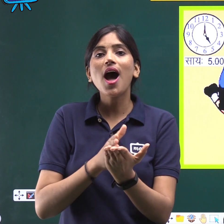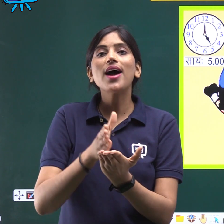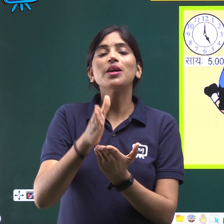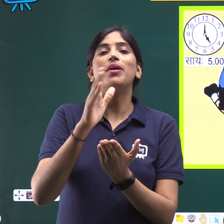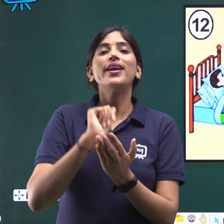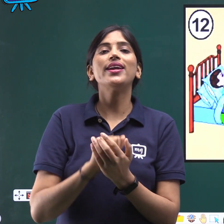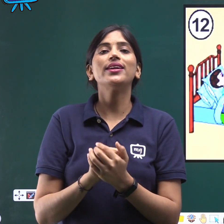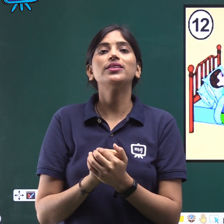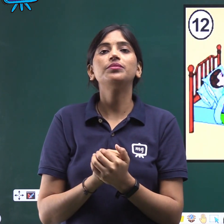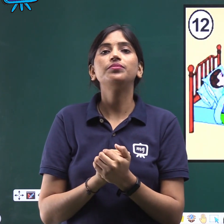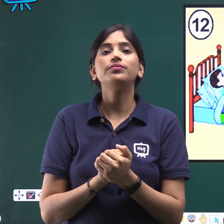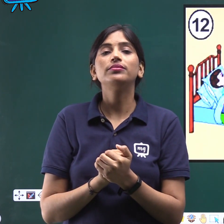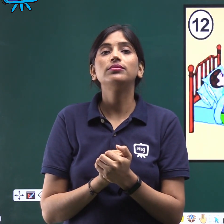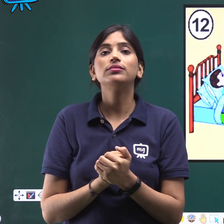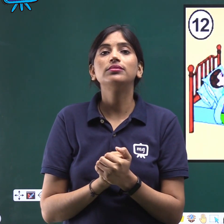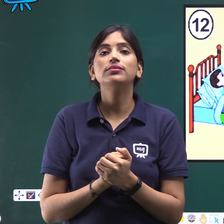बढ़ें।